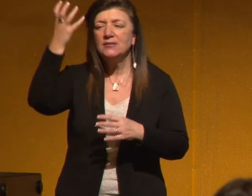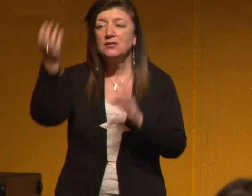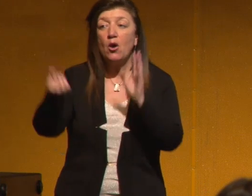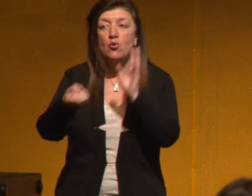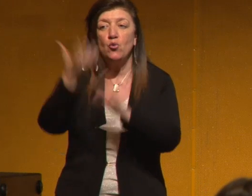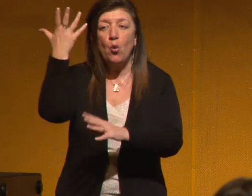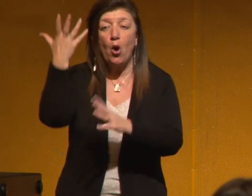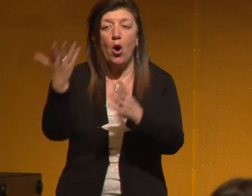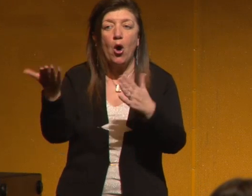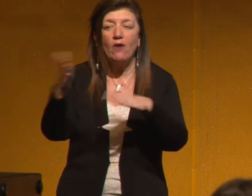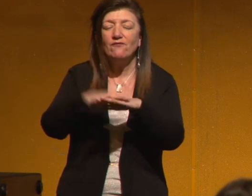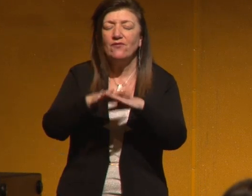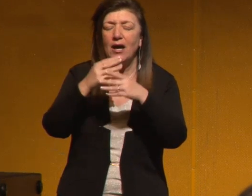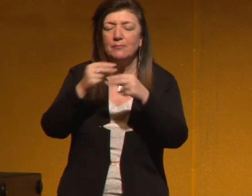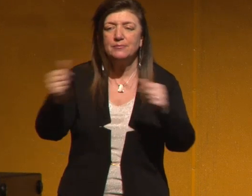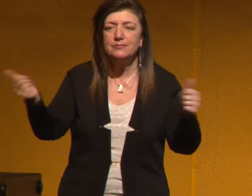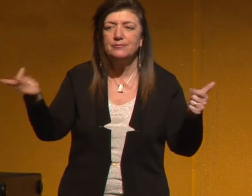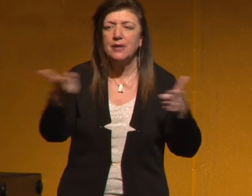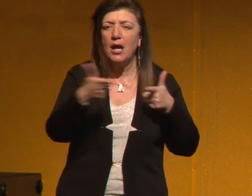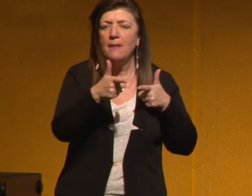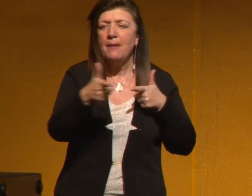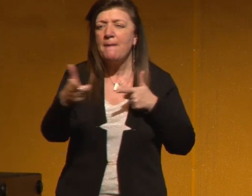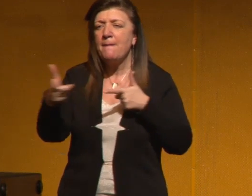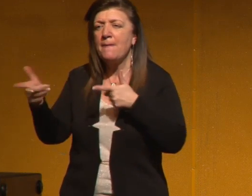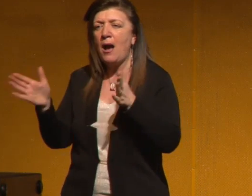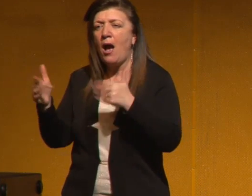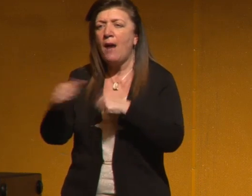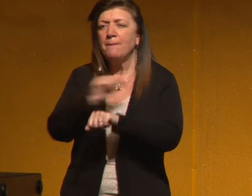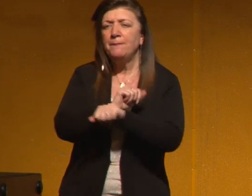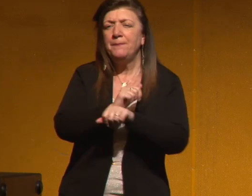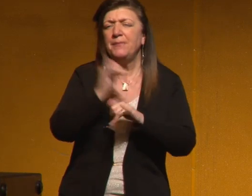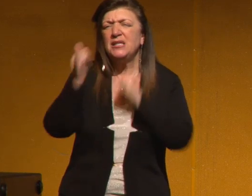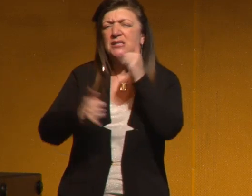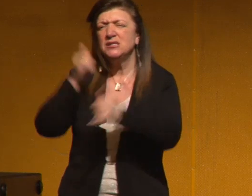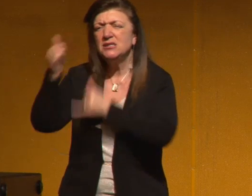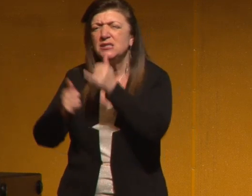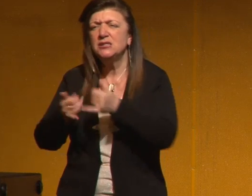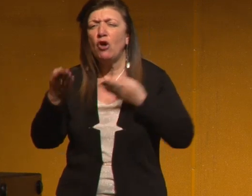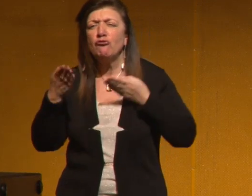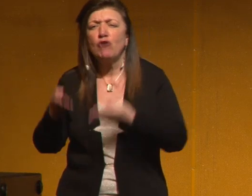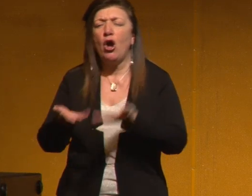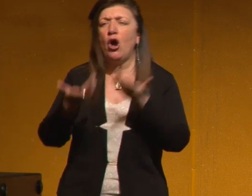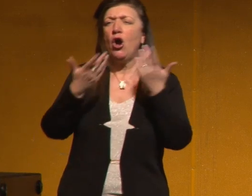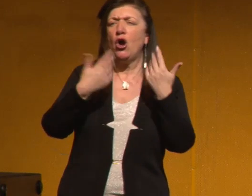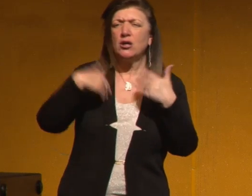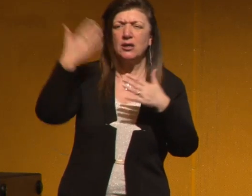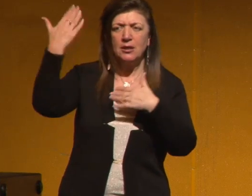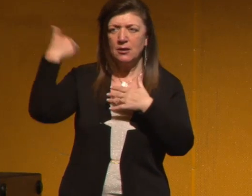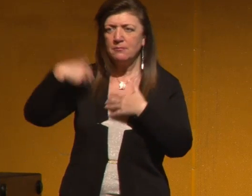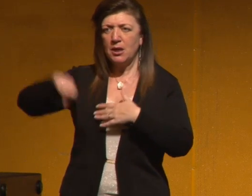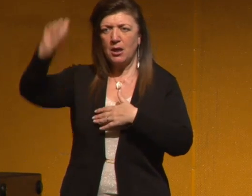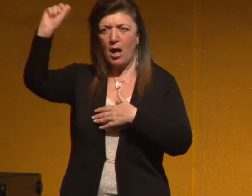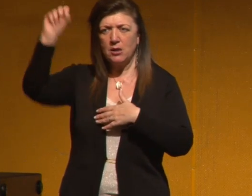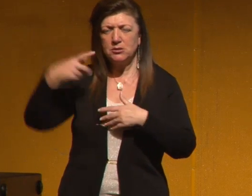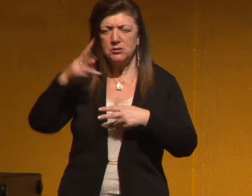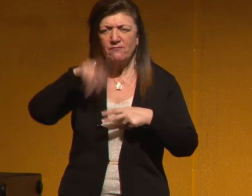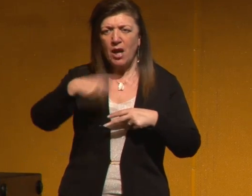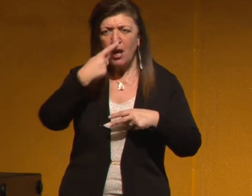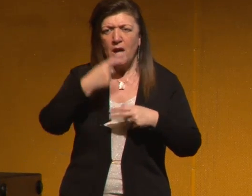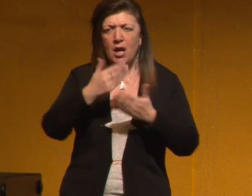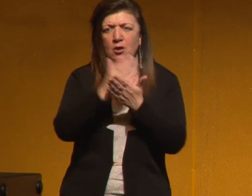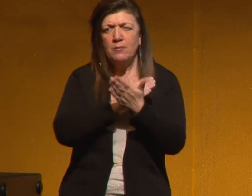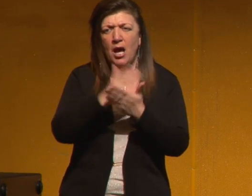prima di quei terribili campi di concentramento prima dell'orrore dei forni il regime nazista pianificò e portò avanti un'operazione